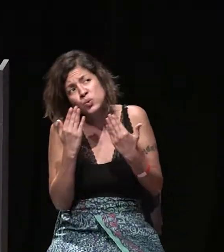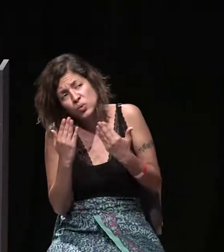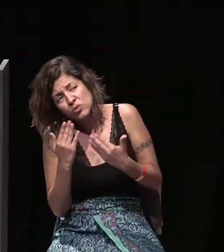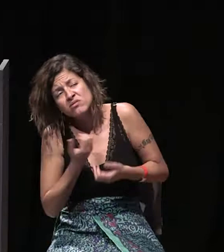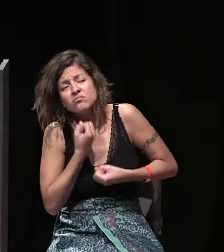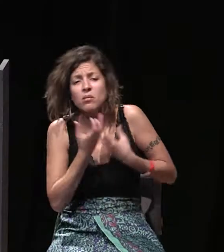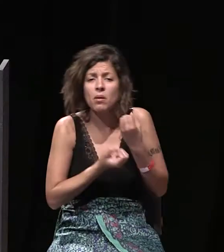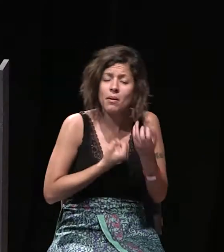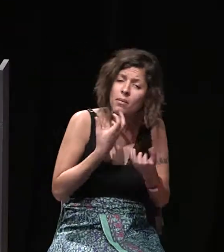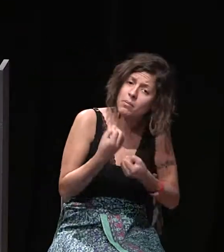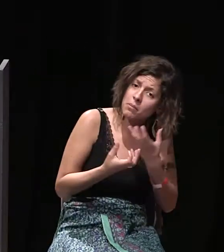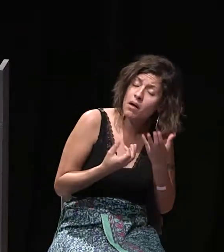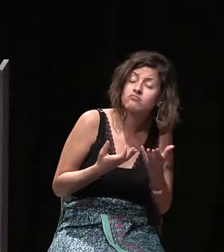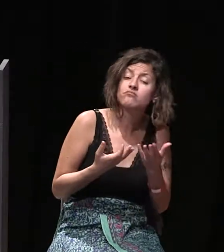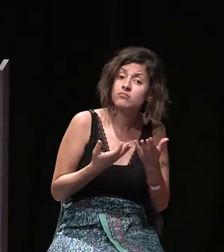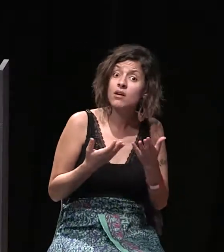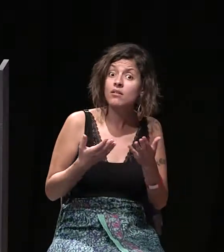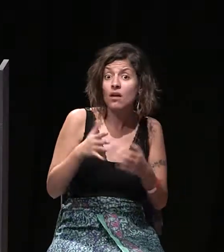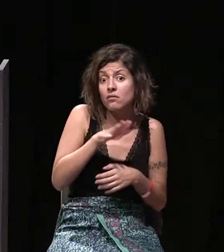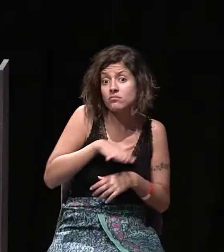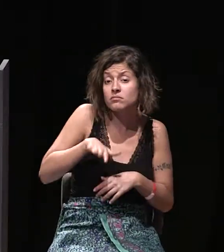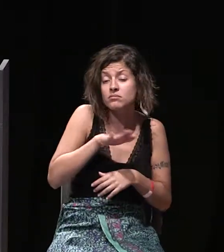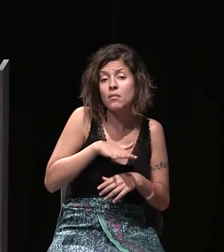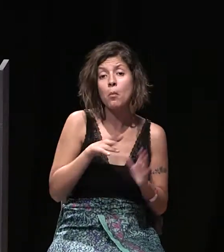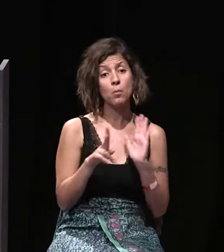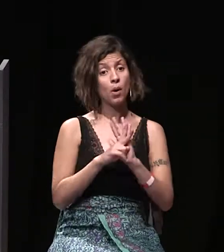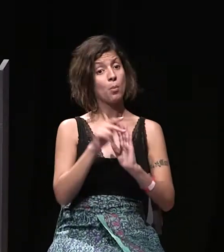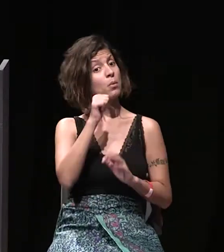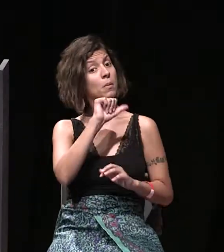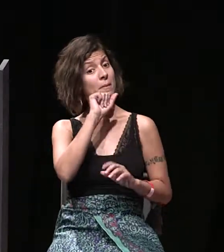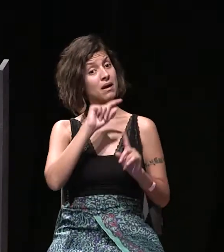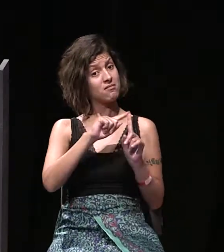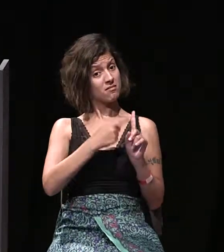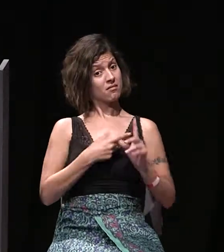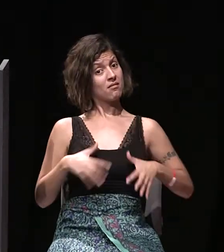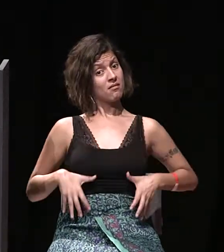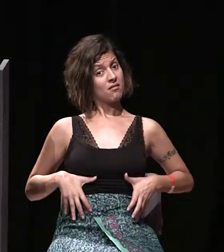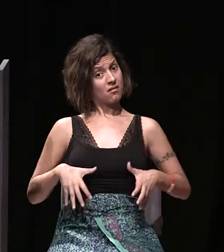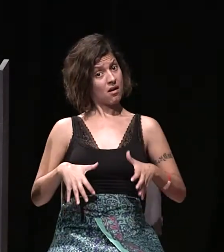esse universo da maternidade traz.